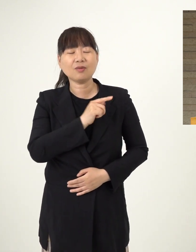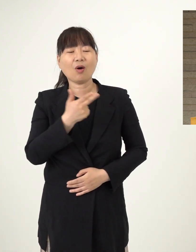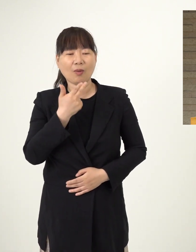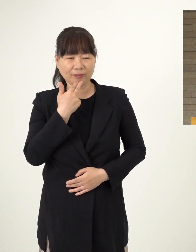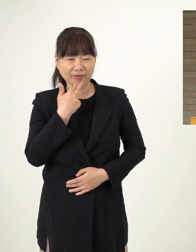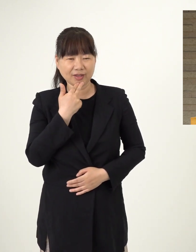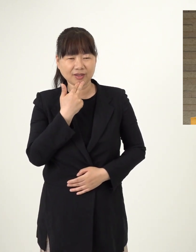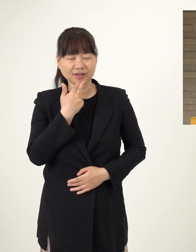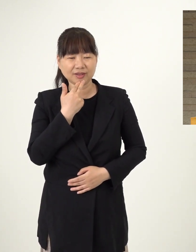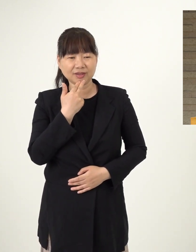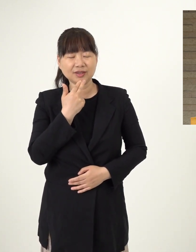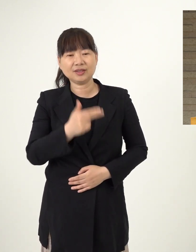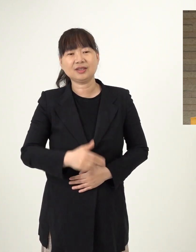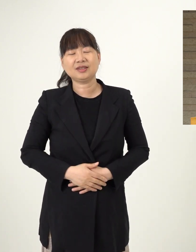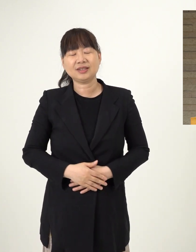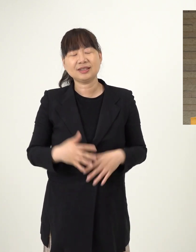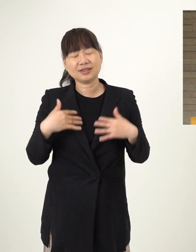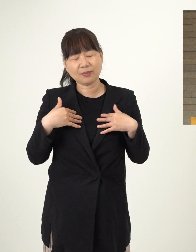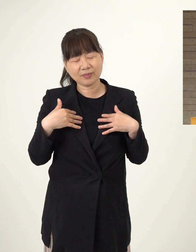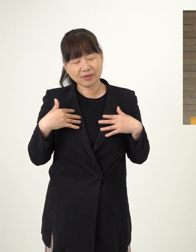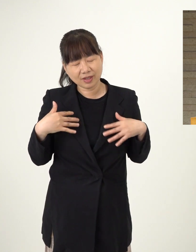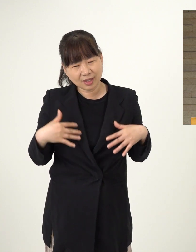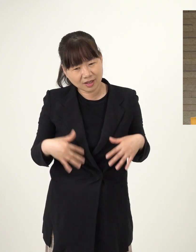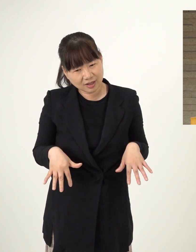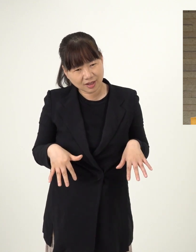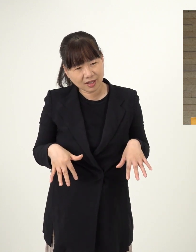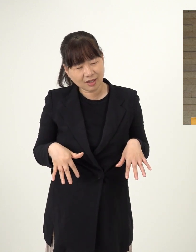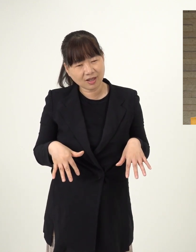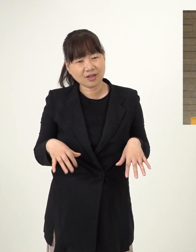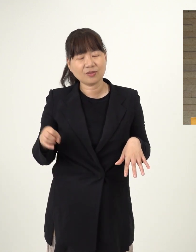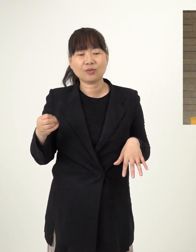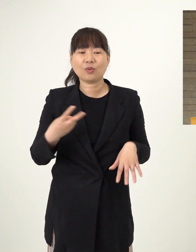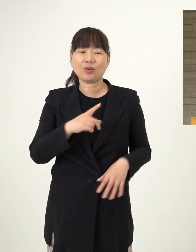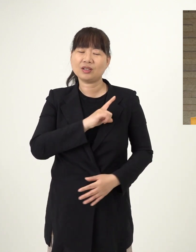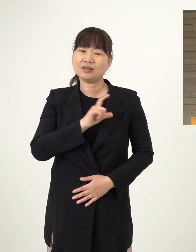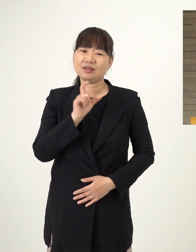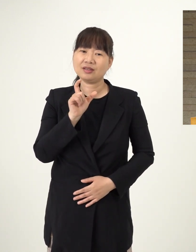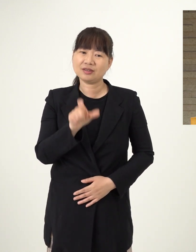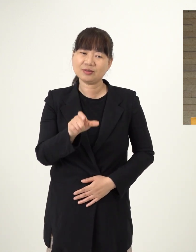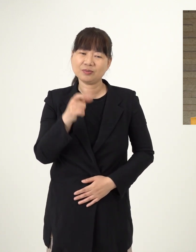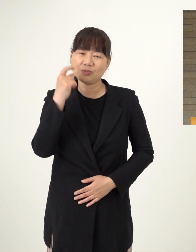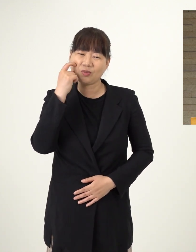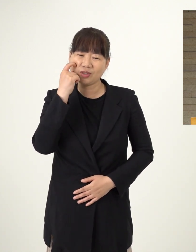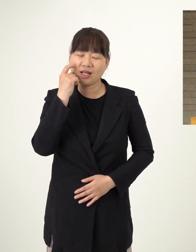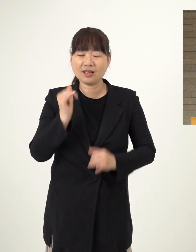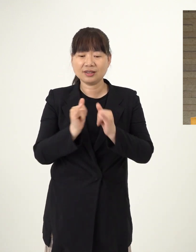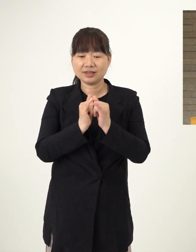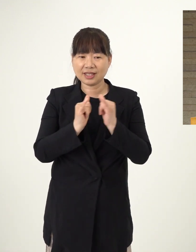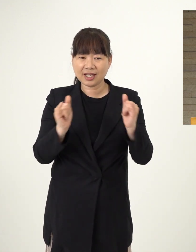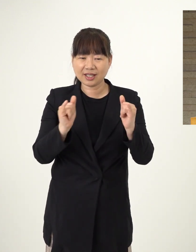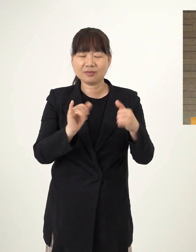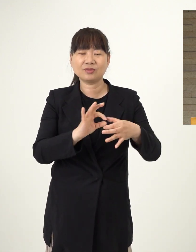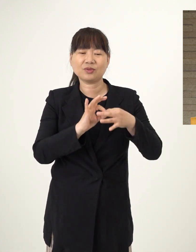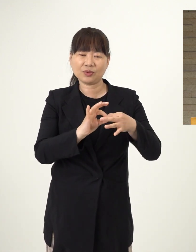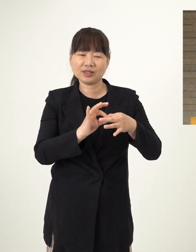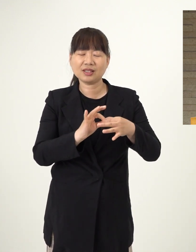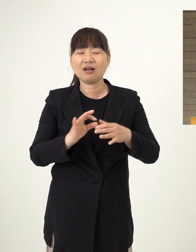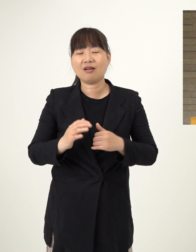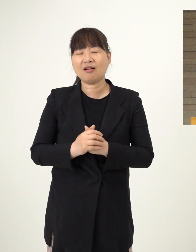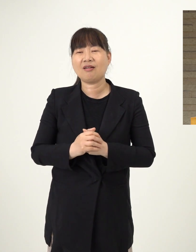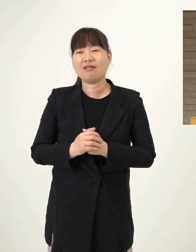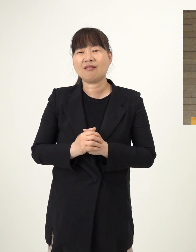않은, 매우 약하거나 이름조차 소개되지 않은 무명의 사람들에 의해서 그